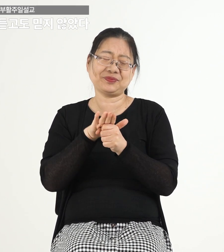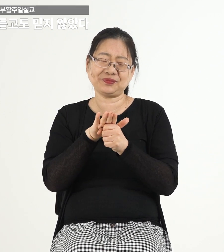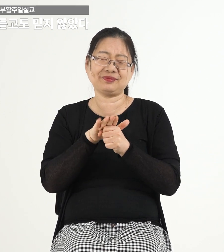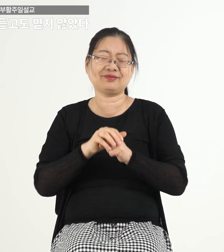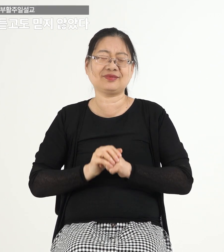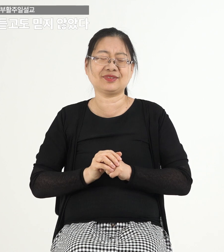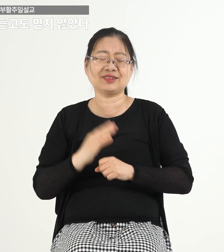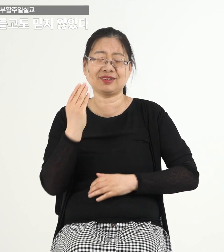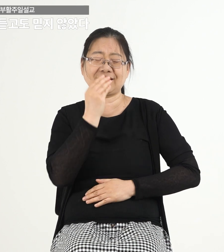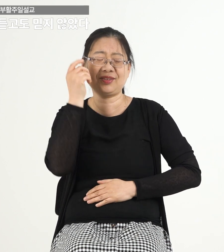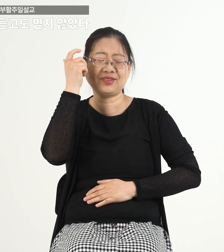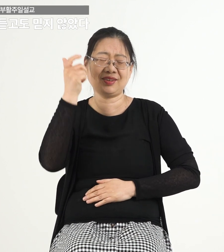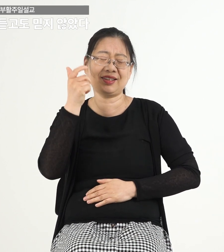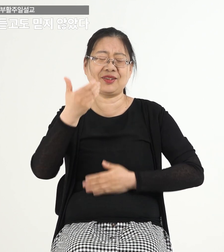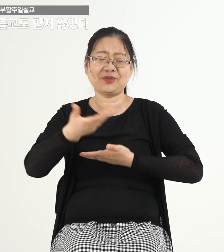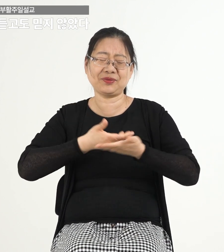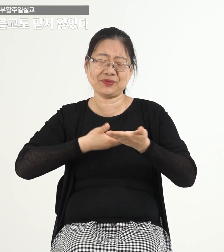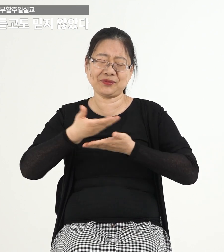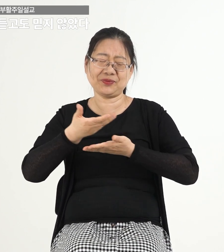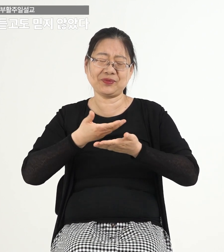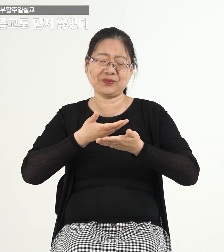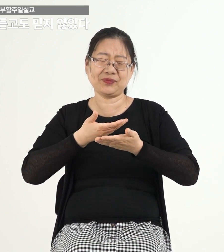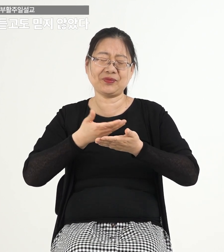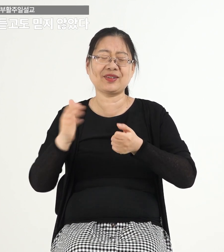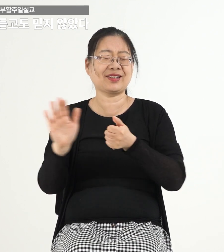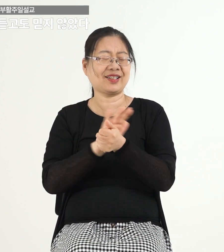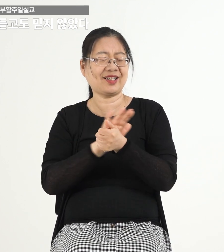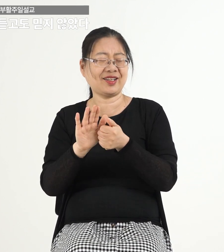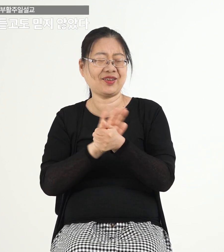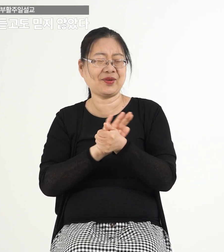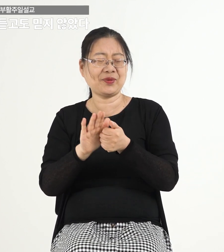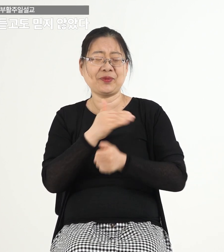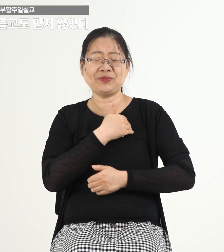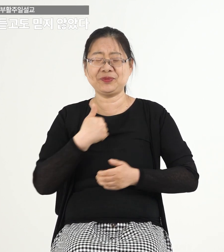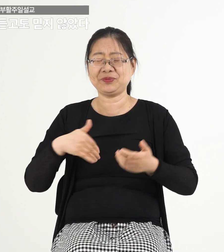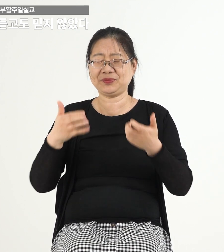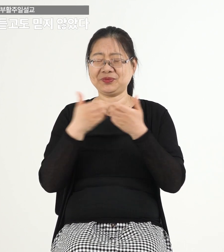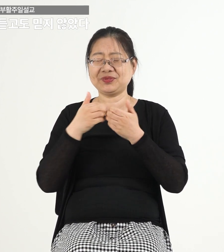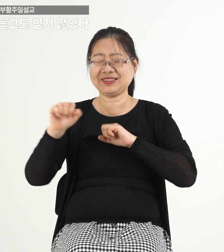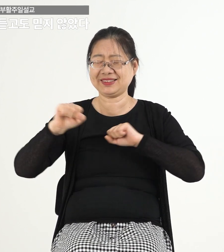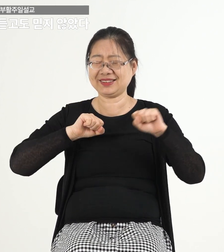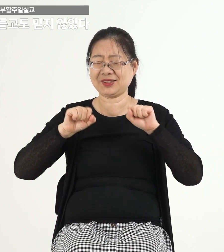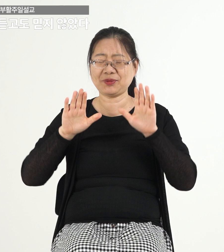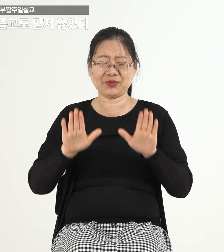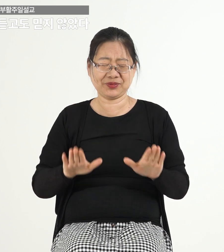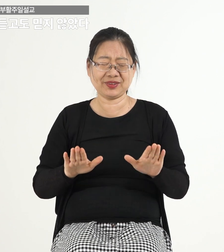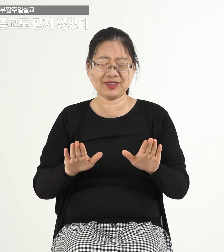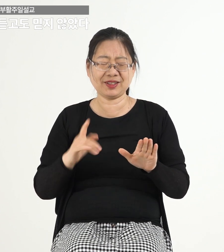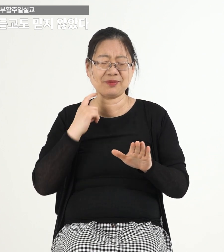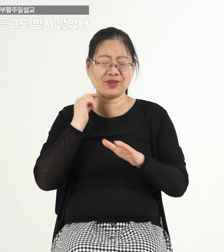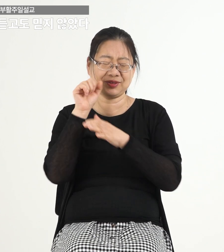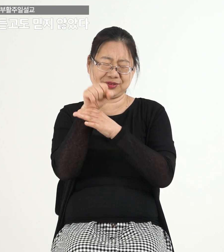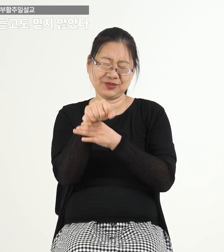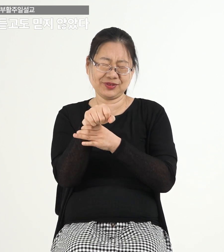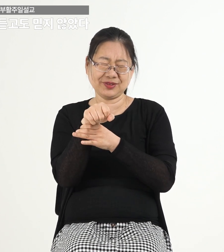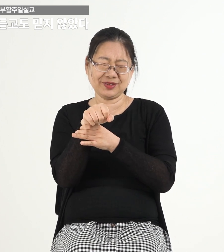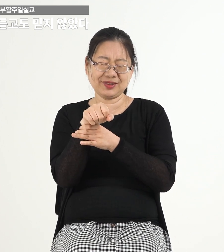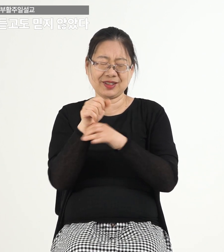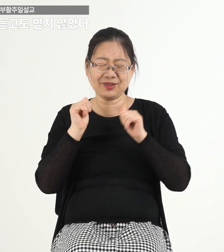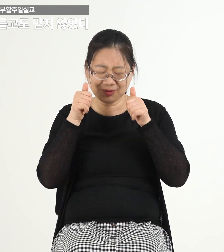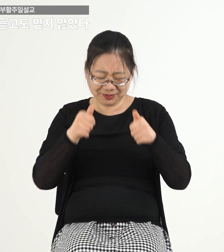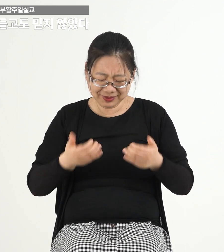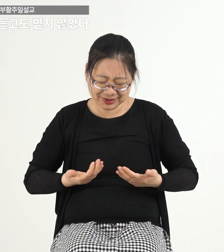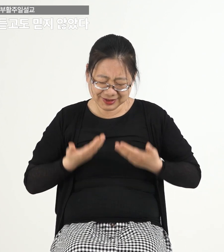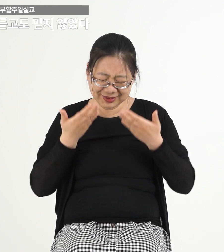사랑하심과 성령님의 교통, 위로 충만케 하시는 역사가 오늘 머리 숙여